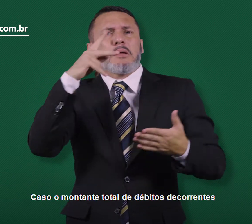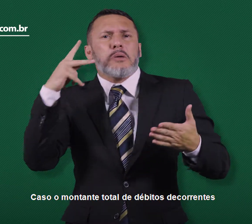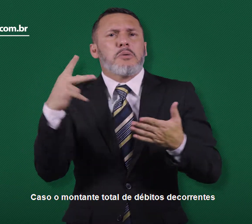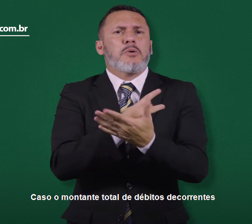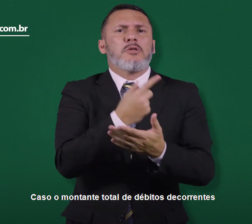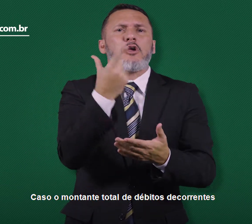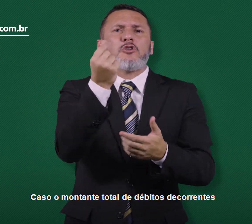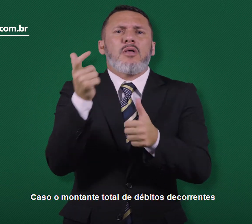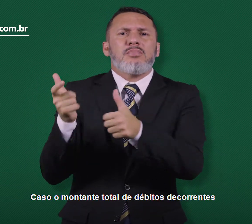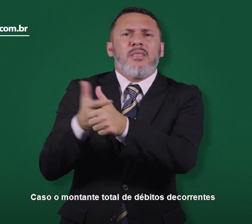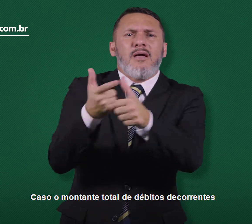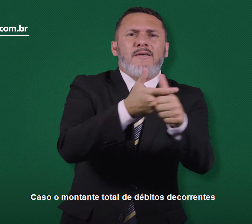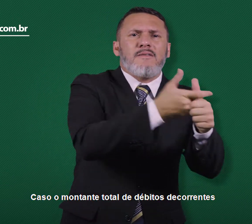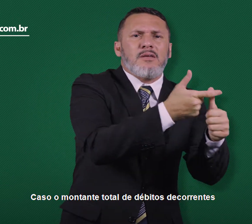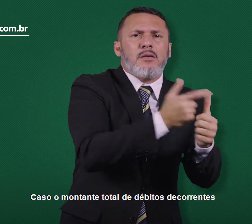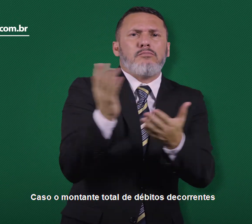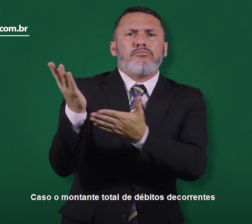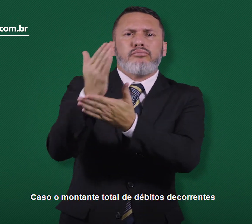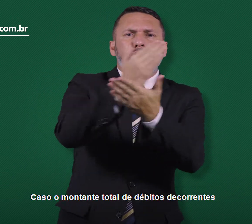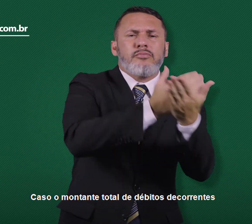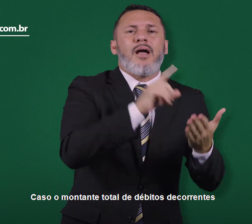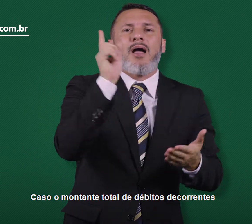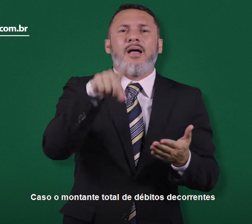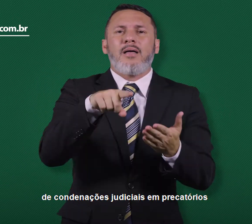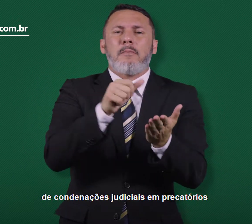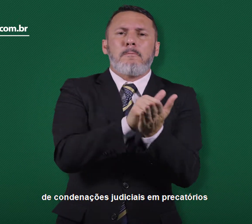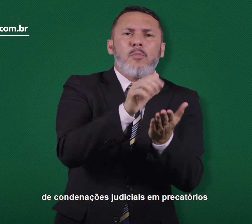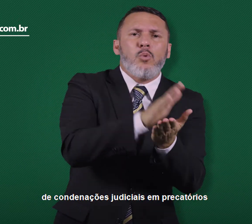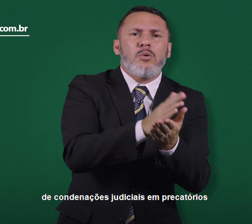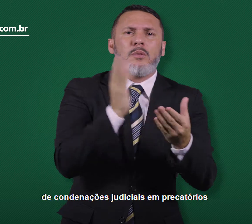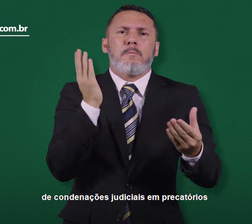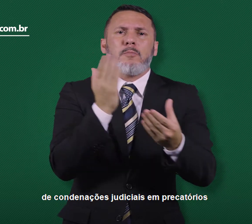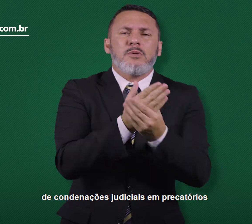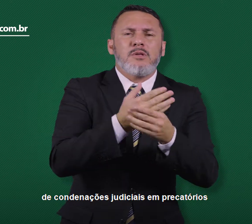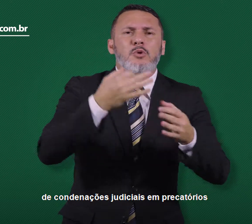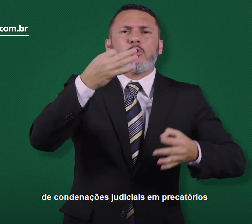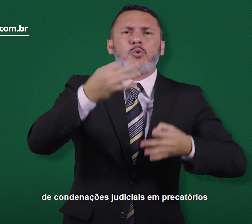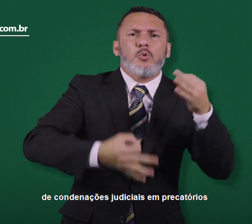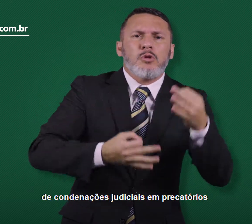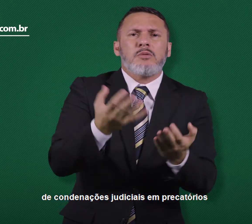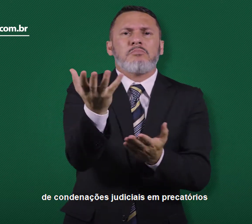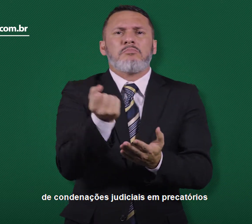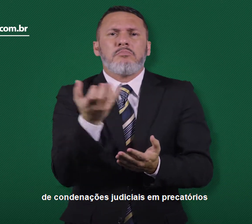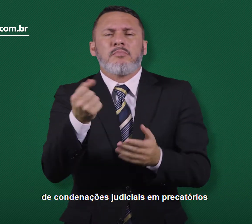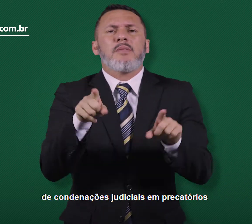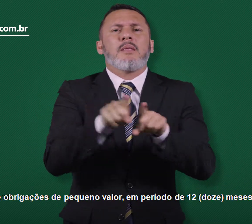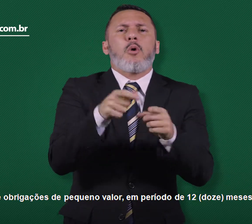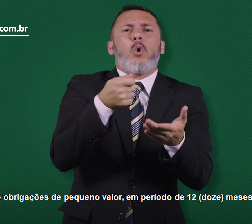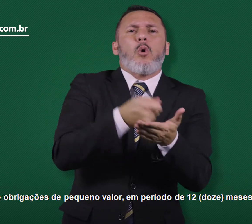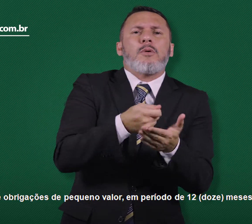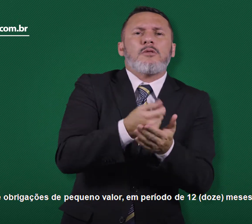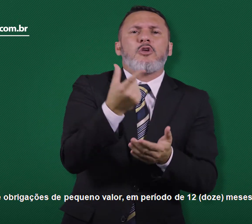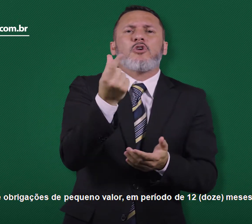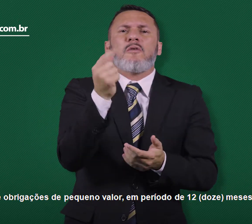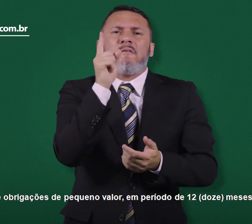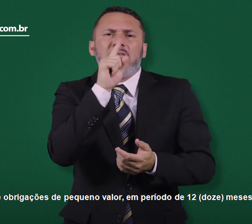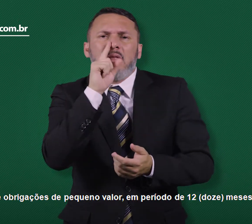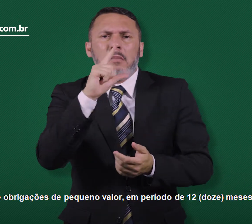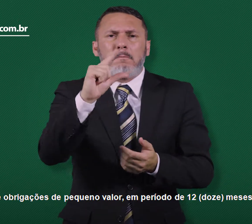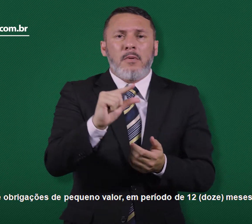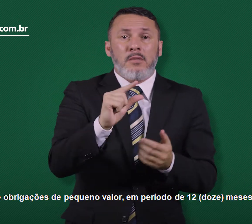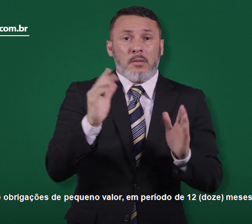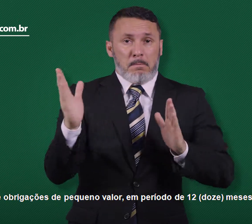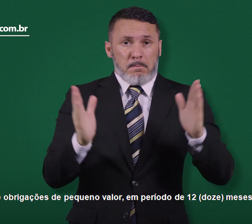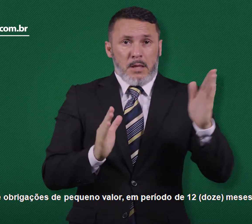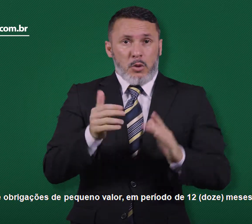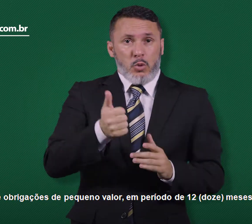19. Caso o montante total de débitos decorrentes de condenações judiciais em precatórios e obrigações de pequeno